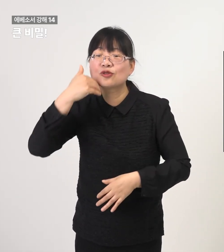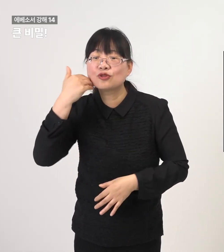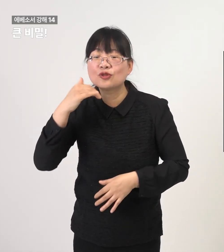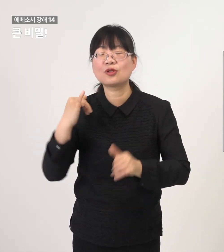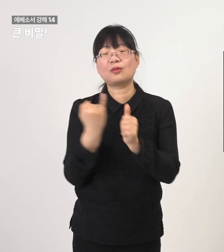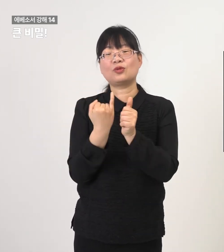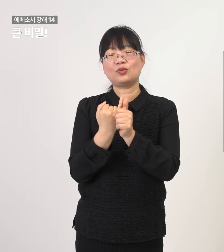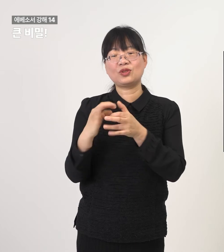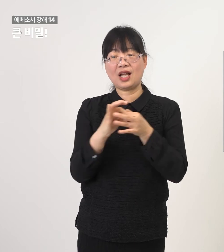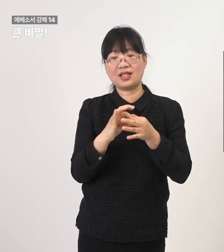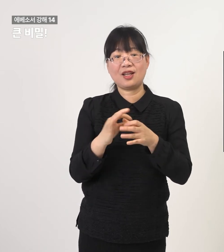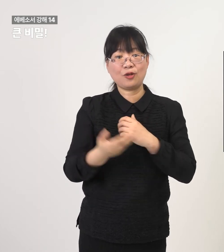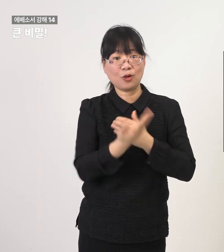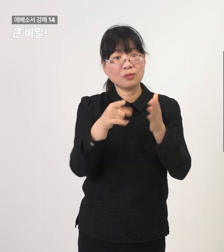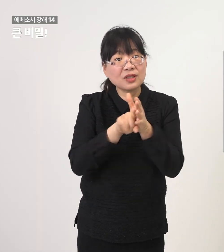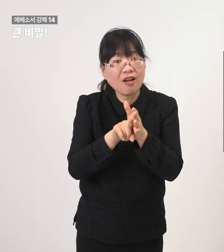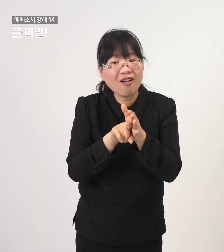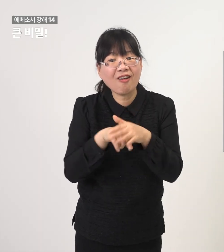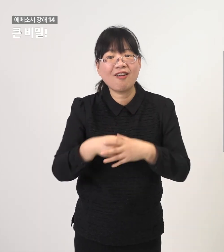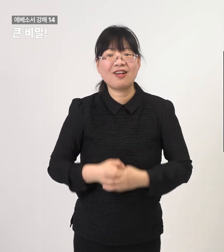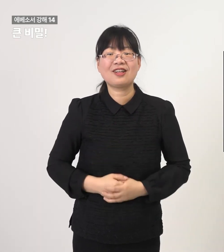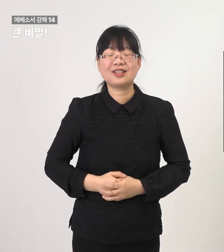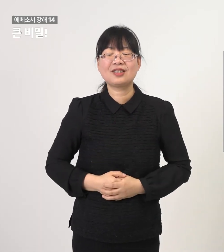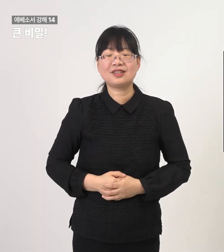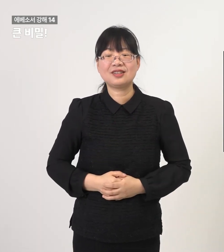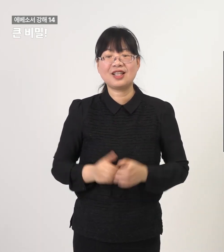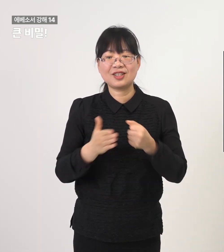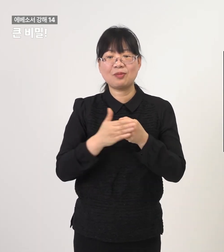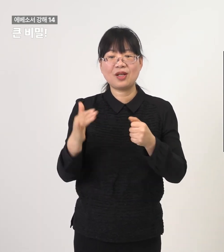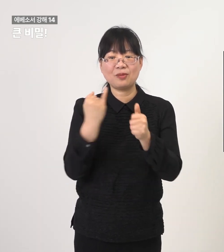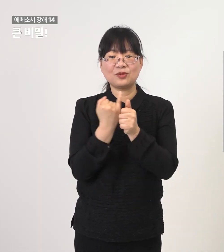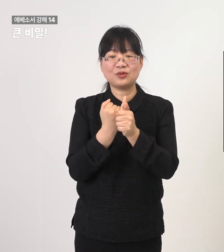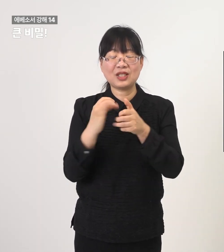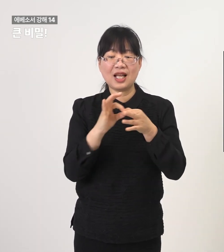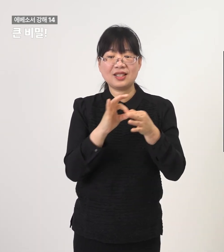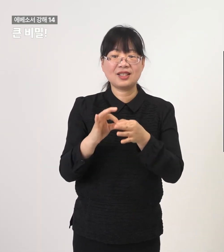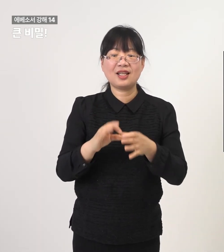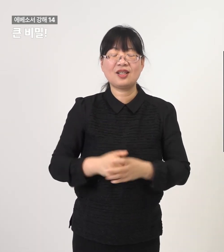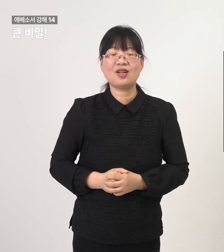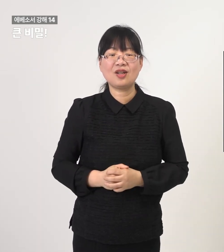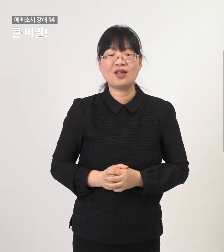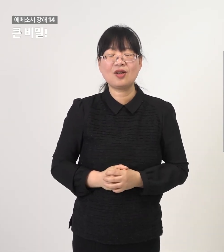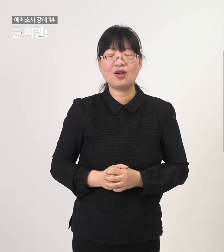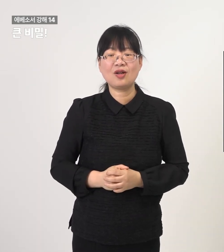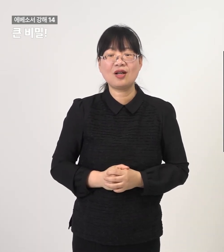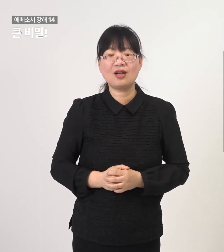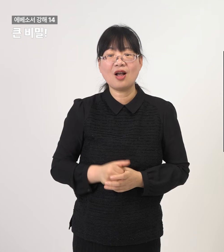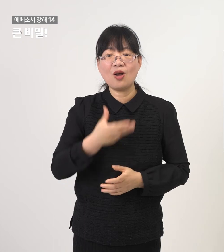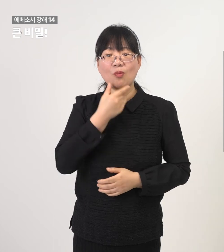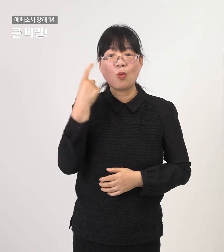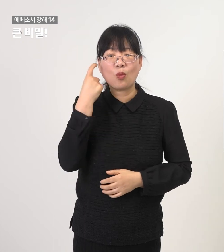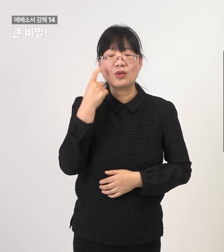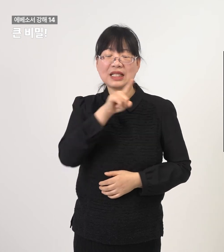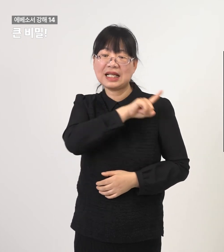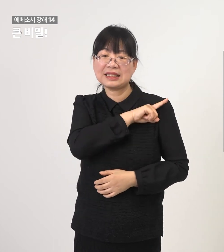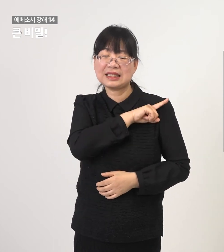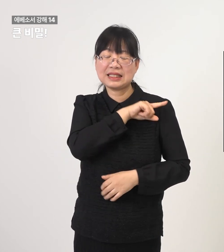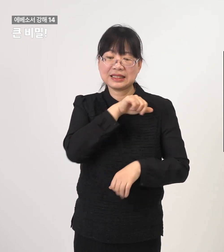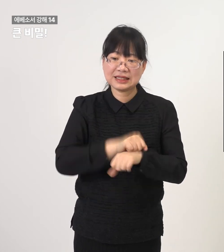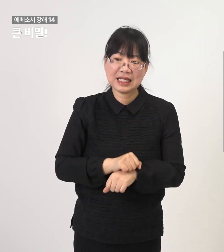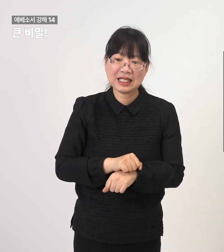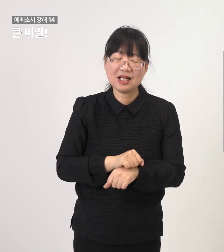부부관계. 믿습니까? 그래서 부부관계는 복음을 가장